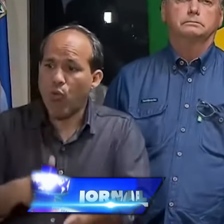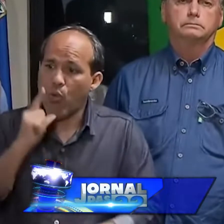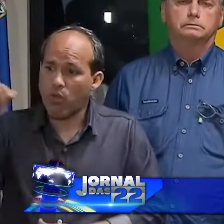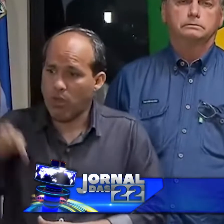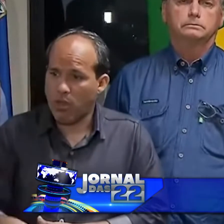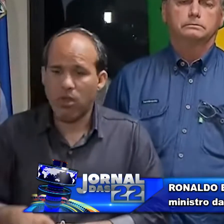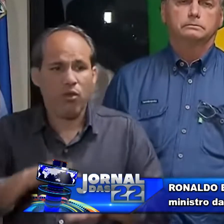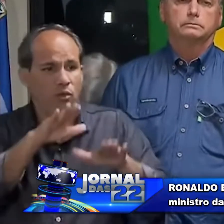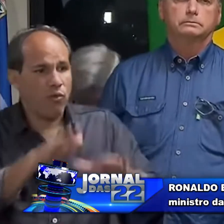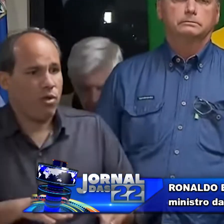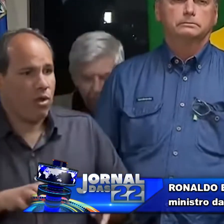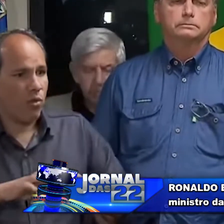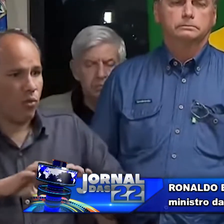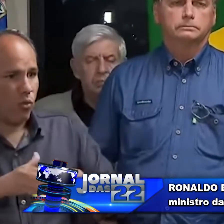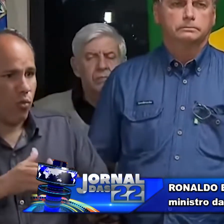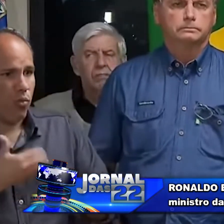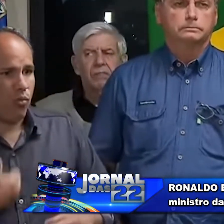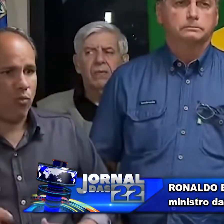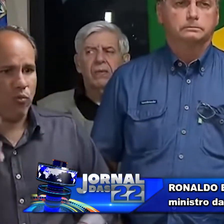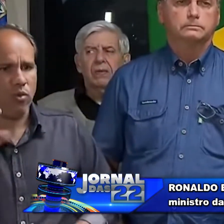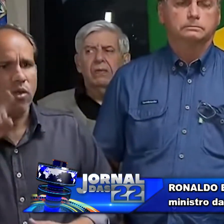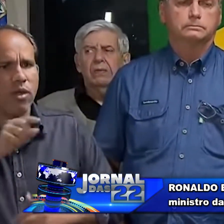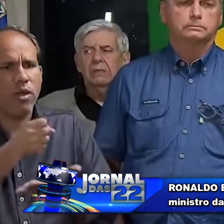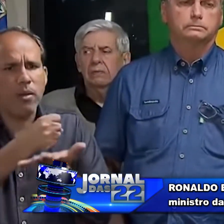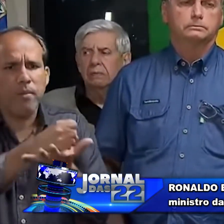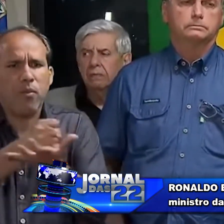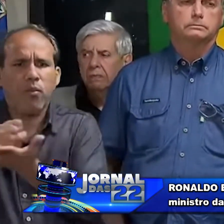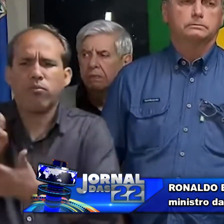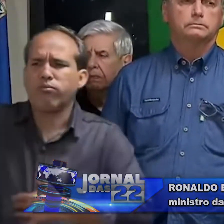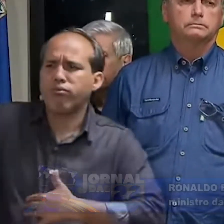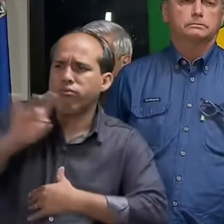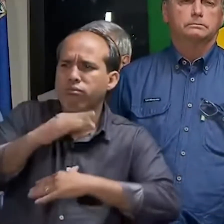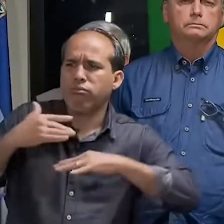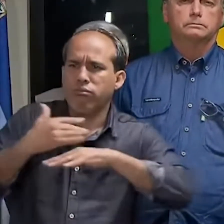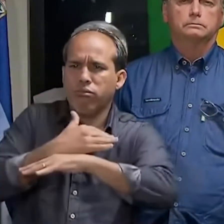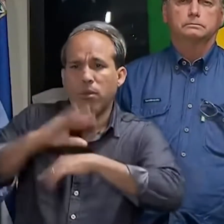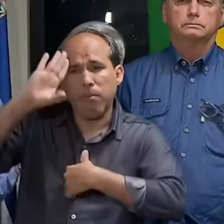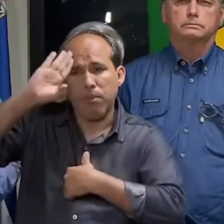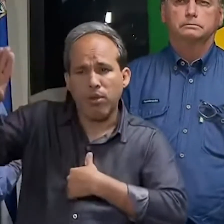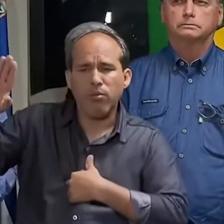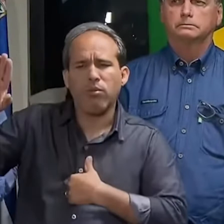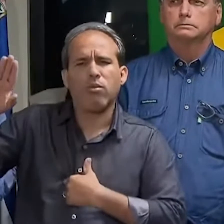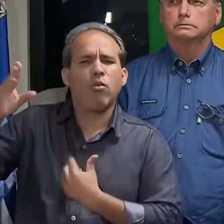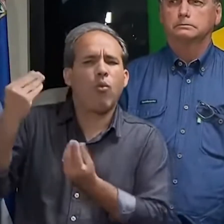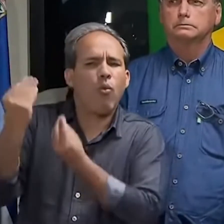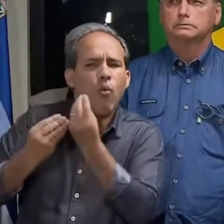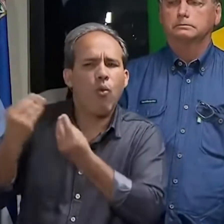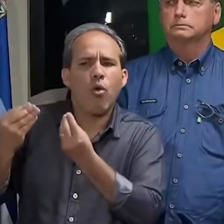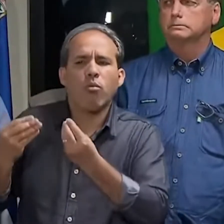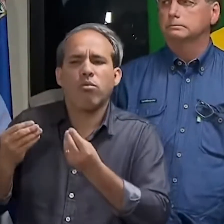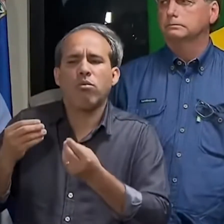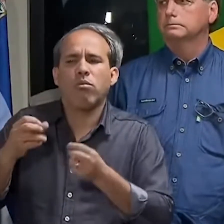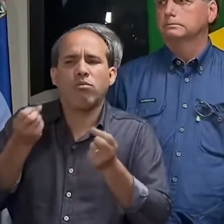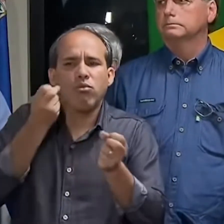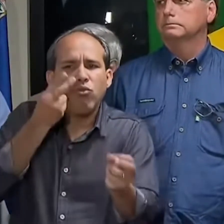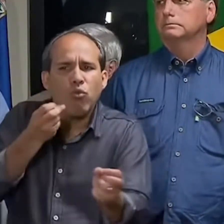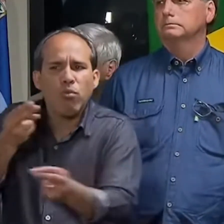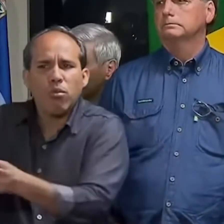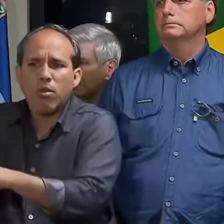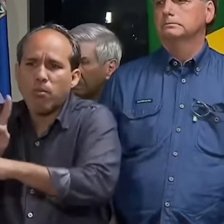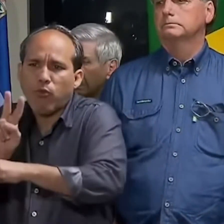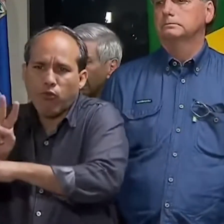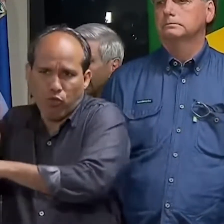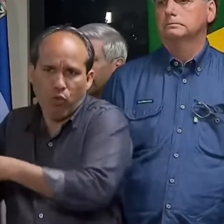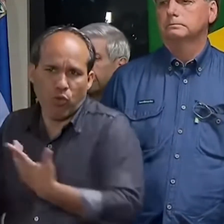fica equipe do governo federal aqui em Apoio aos municípios principalmente no que diz respeito aos alojamentos provisórios